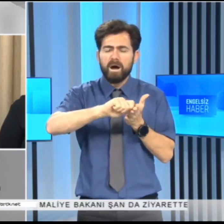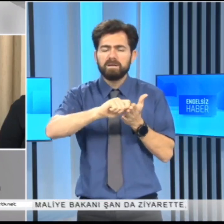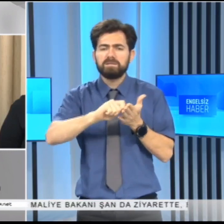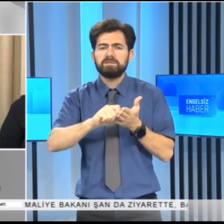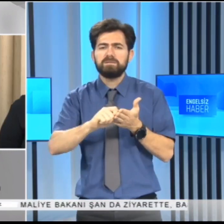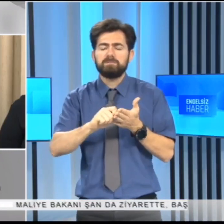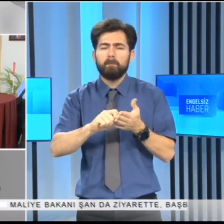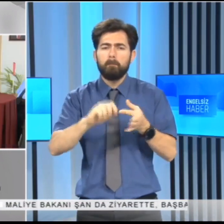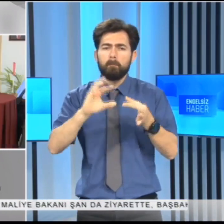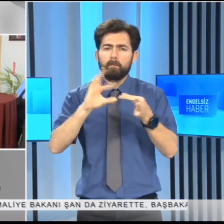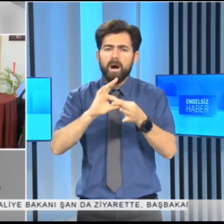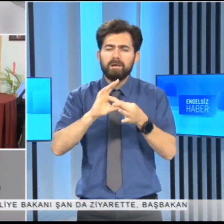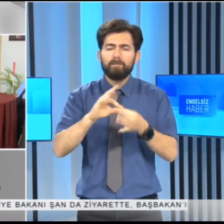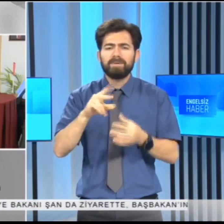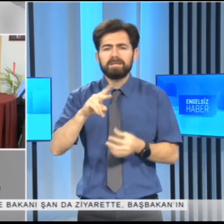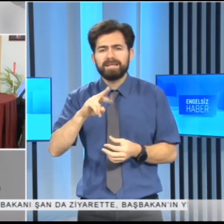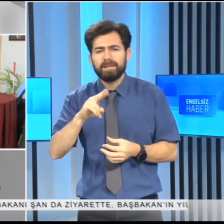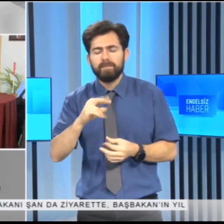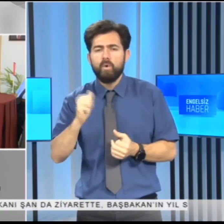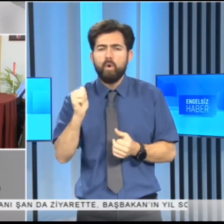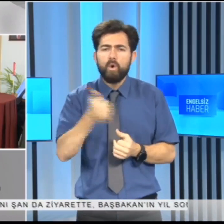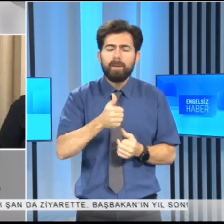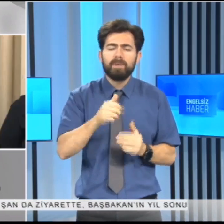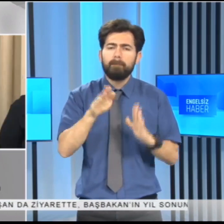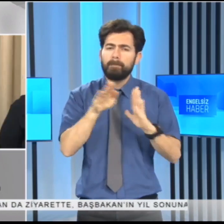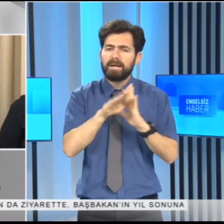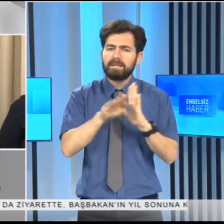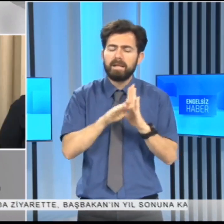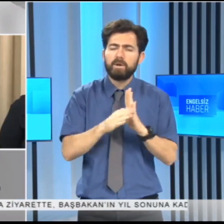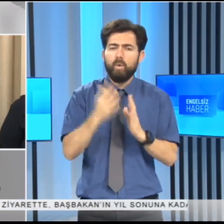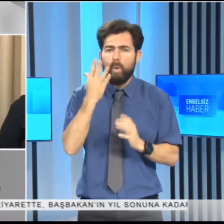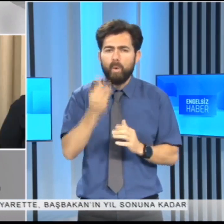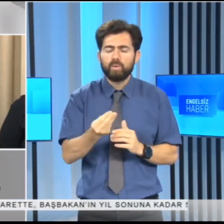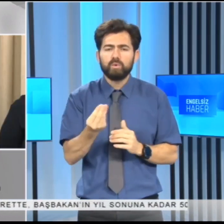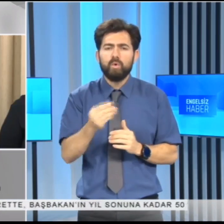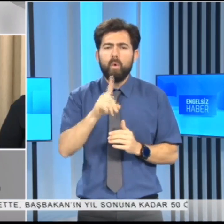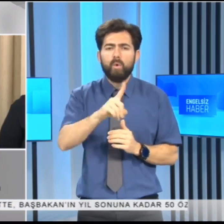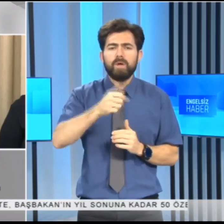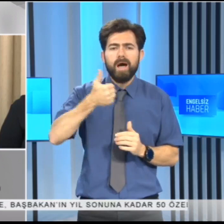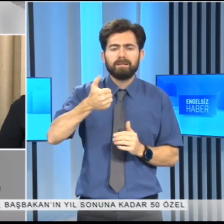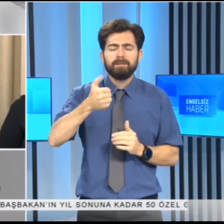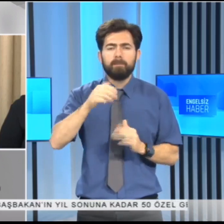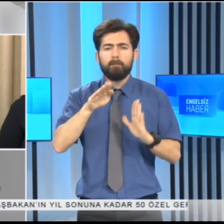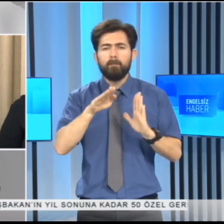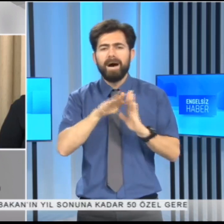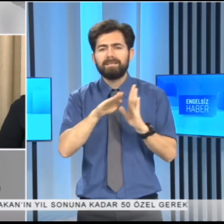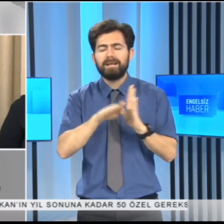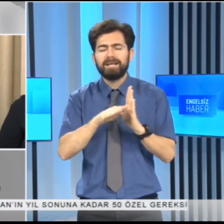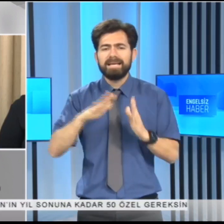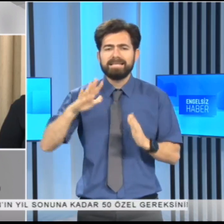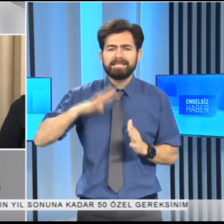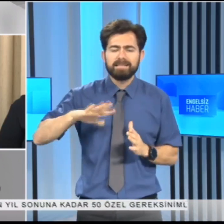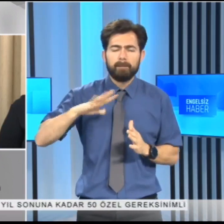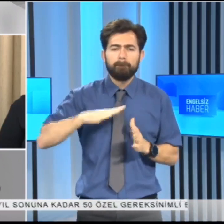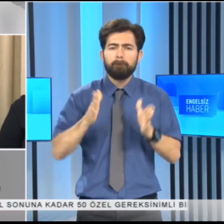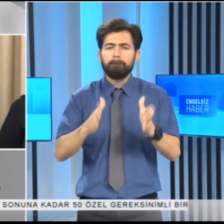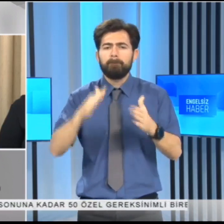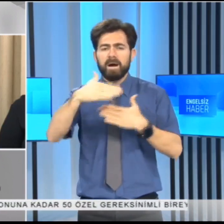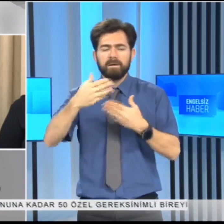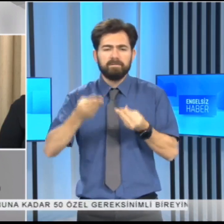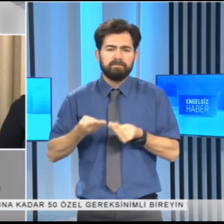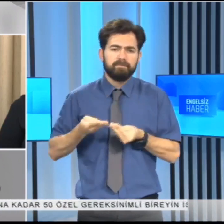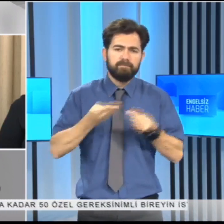nakdi yardım bağlanması gibi önemli maddelerin yer aldığı 16 maddelik istem paketi de